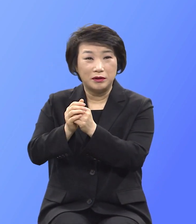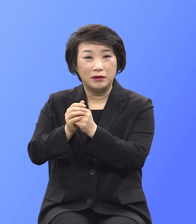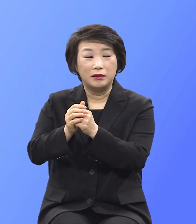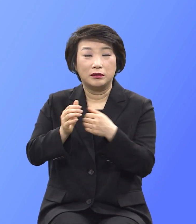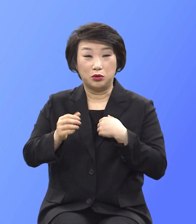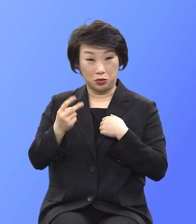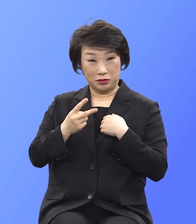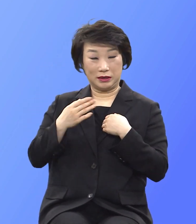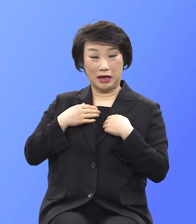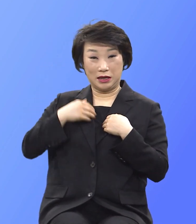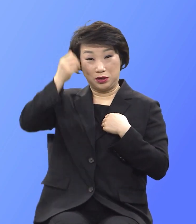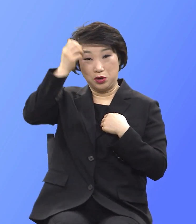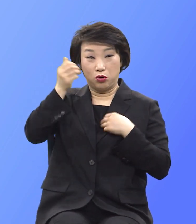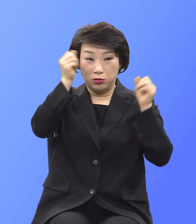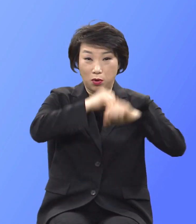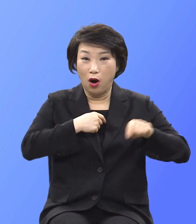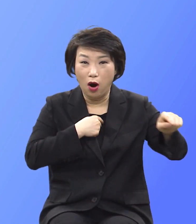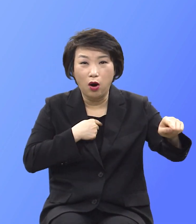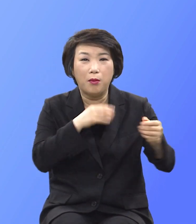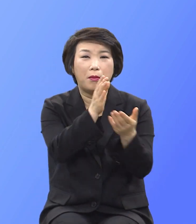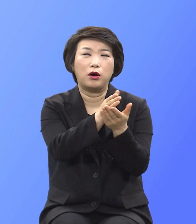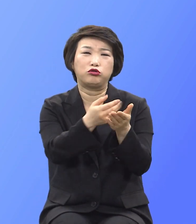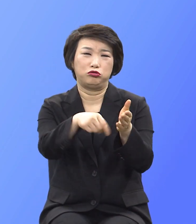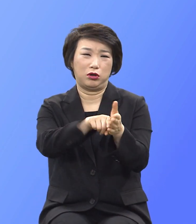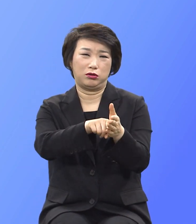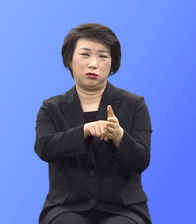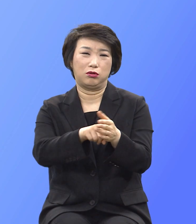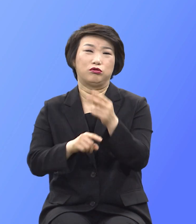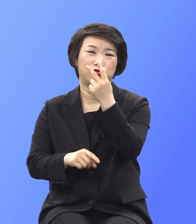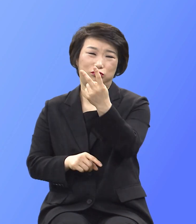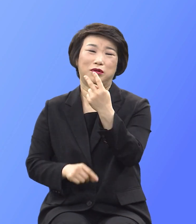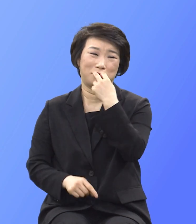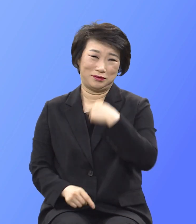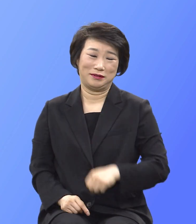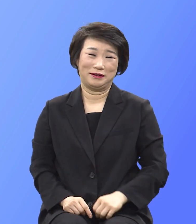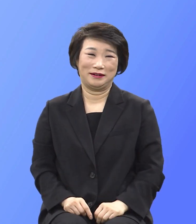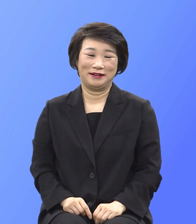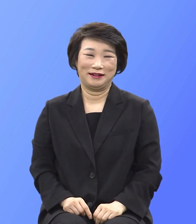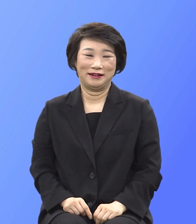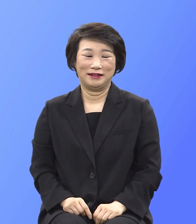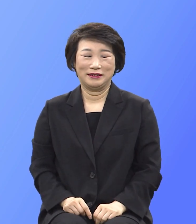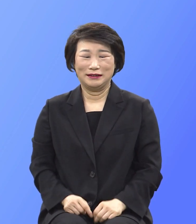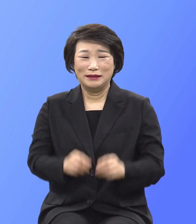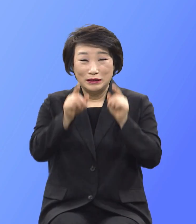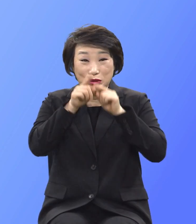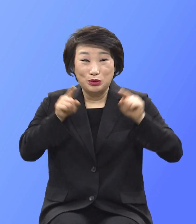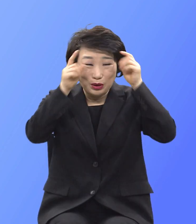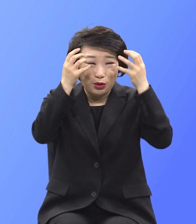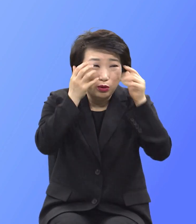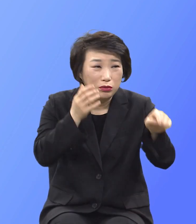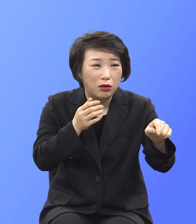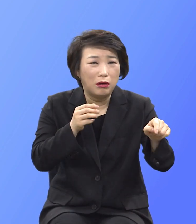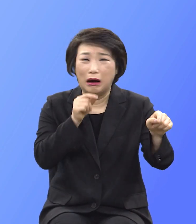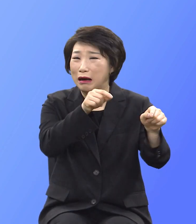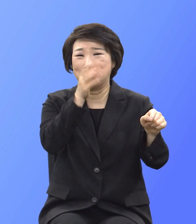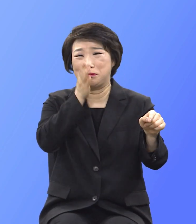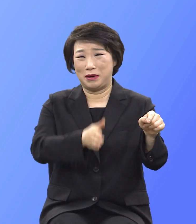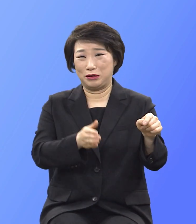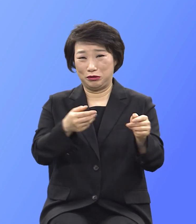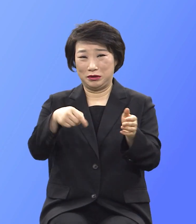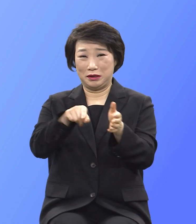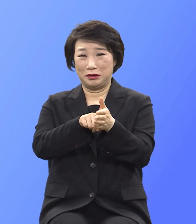내 영혼이 멸망하지 않기 위해서. 시욱의 고통을 면키기